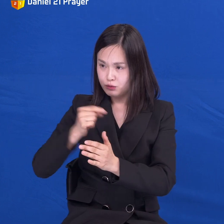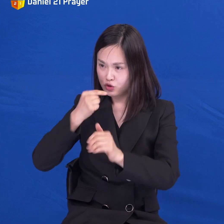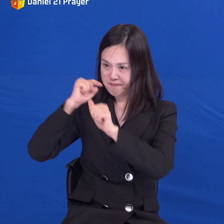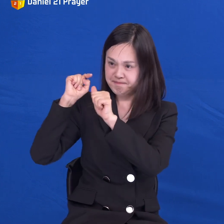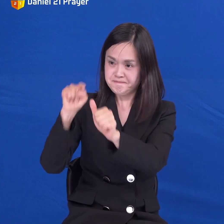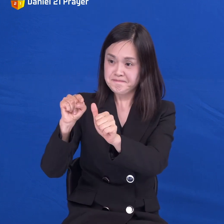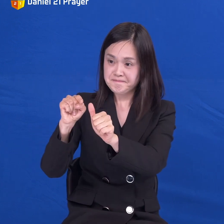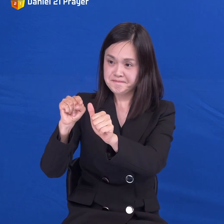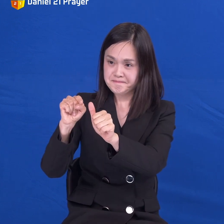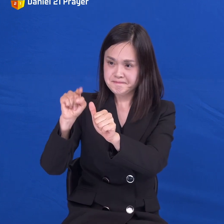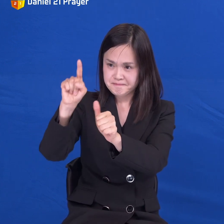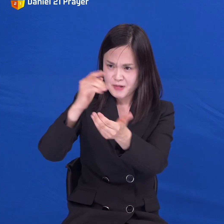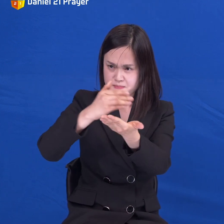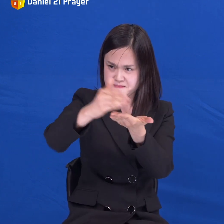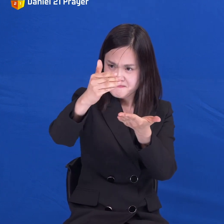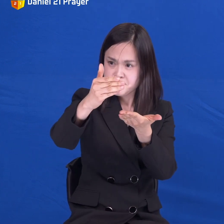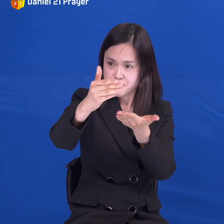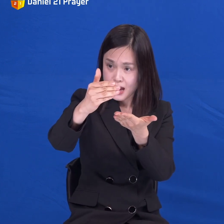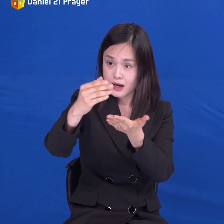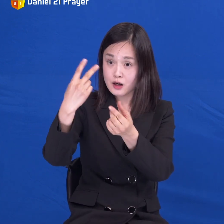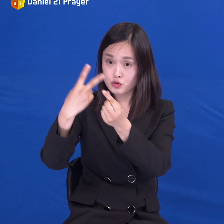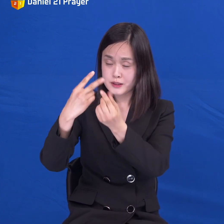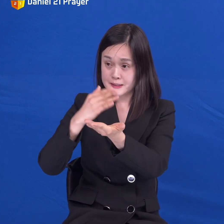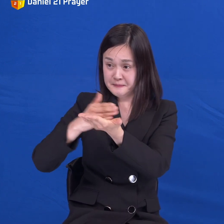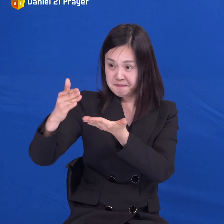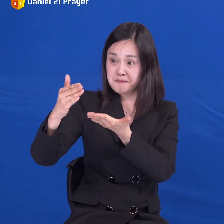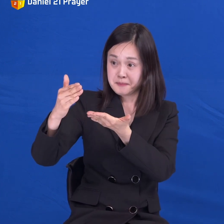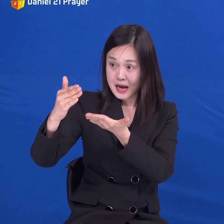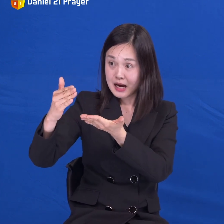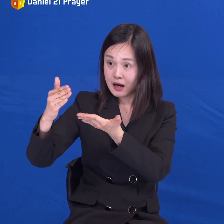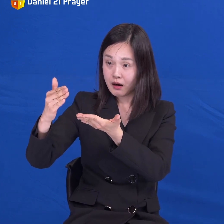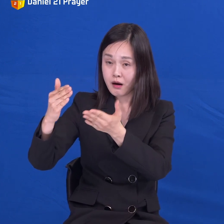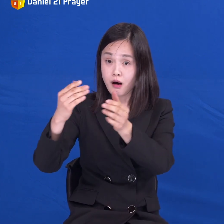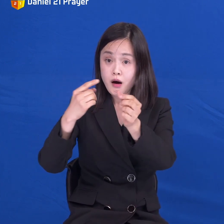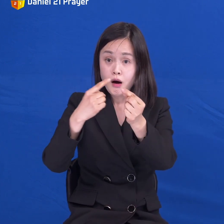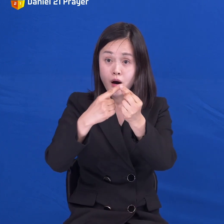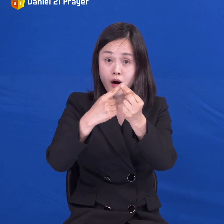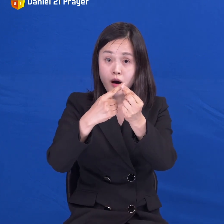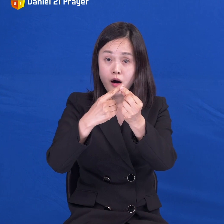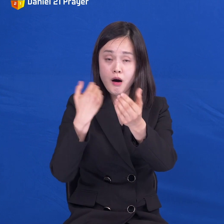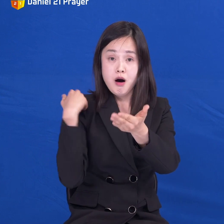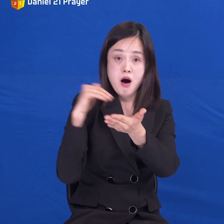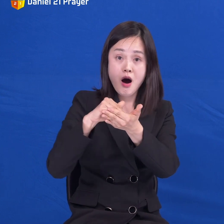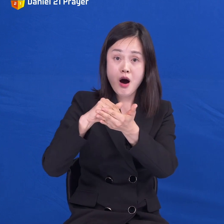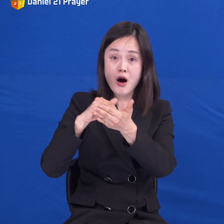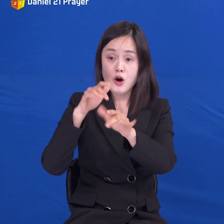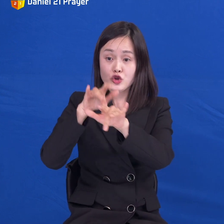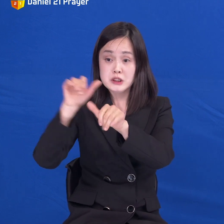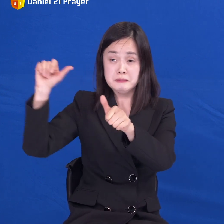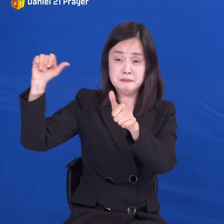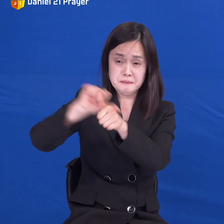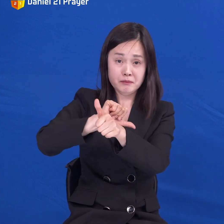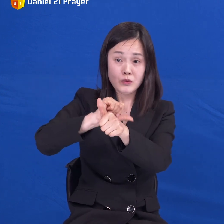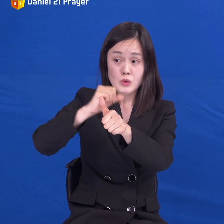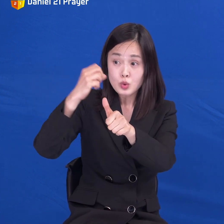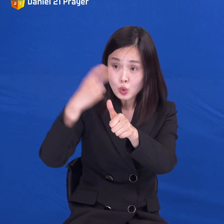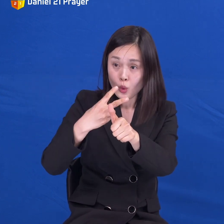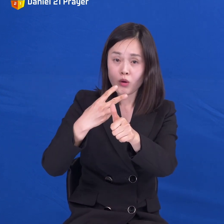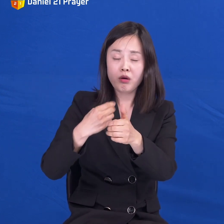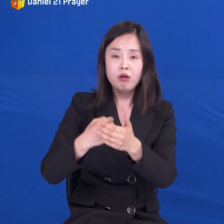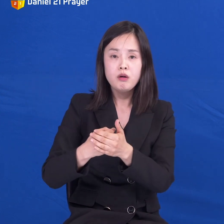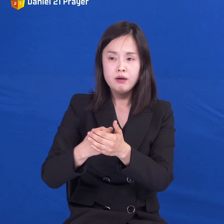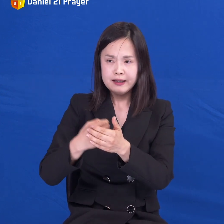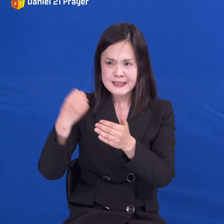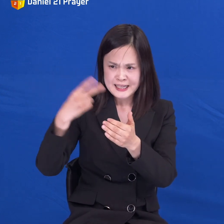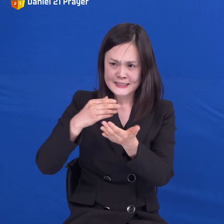쫓아내는데 이 첫 번째 게 바로 들어오는 거예요. 방금 바로는 안 들어오거든요. 그래 또 내가 두 번째 쫓아내고